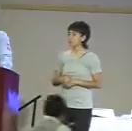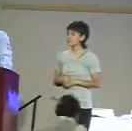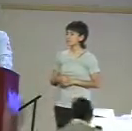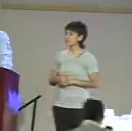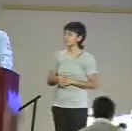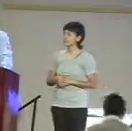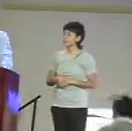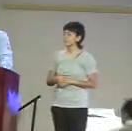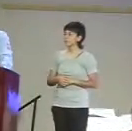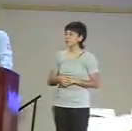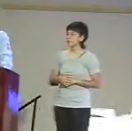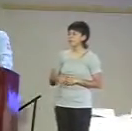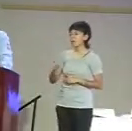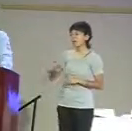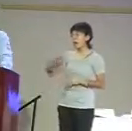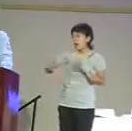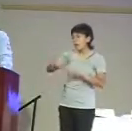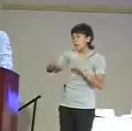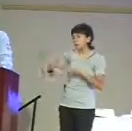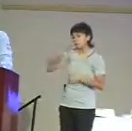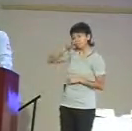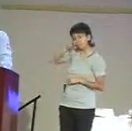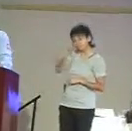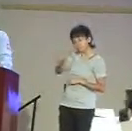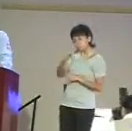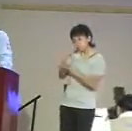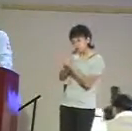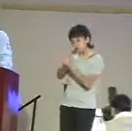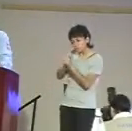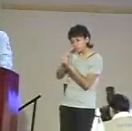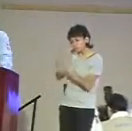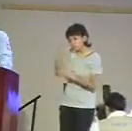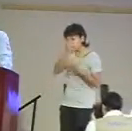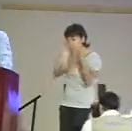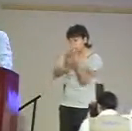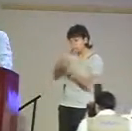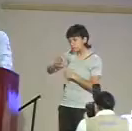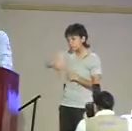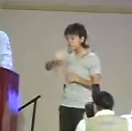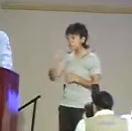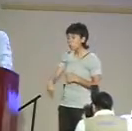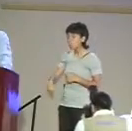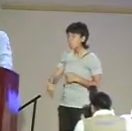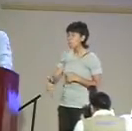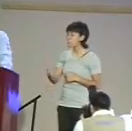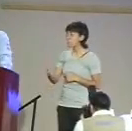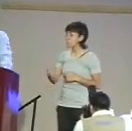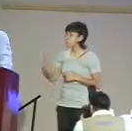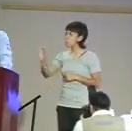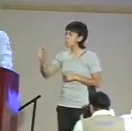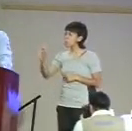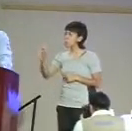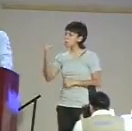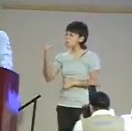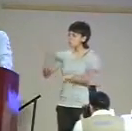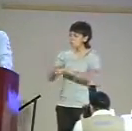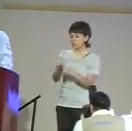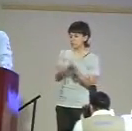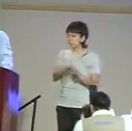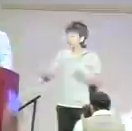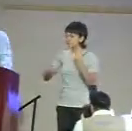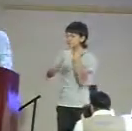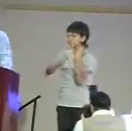observamos la mortalidad de los nacidos a las 41 semanas de gestación, esta es de 2.5